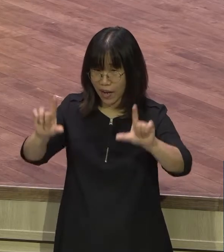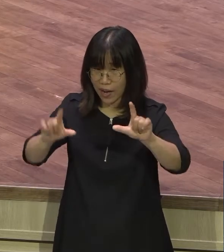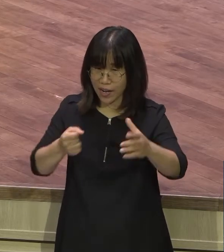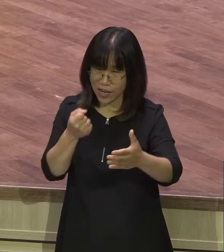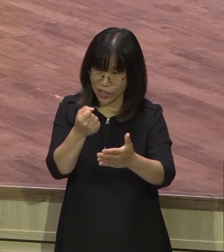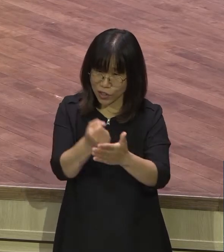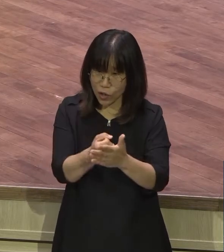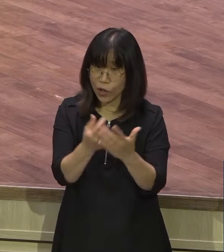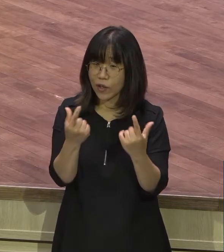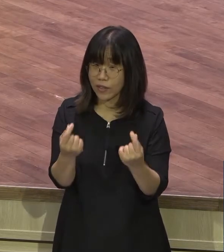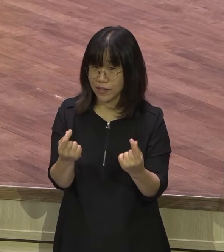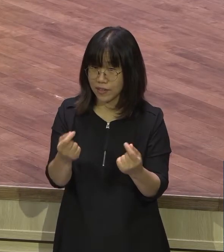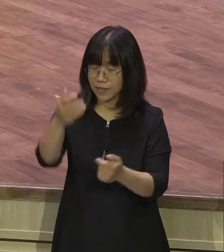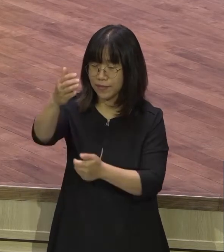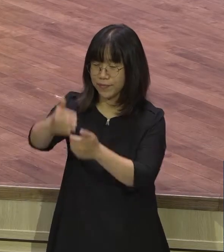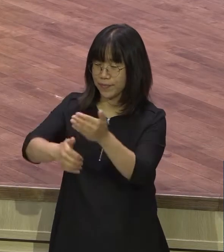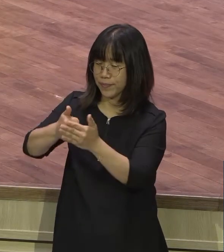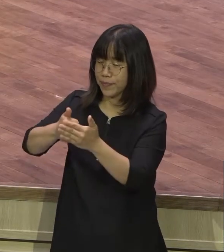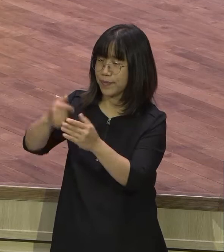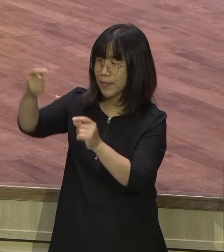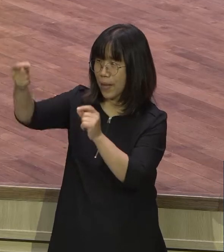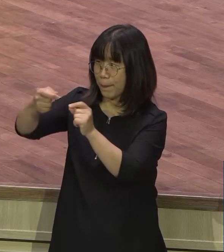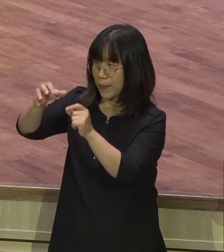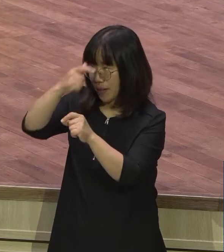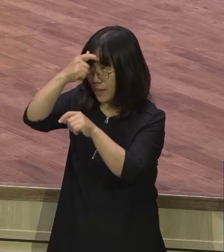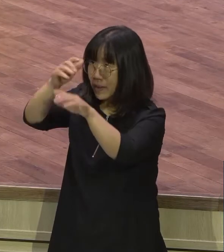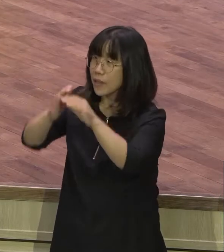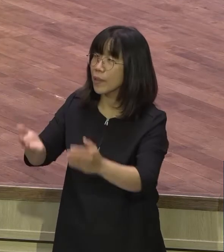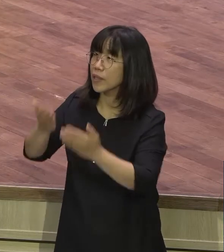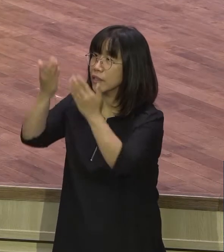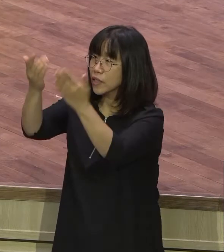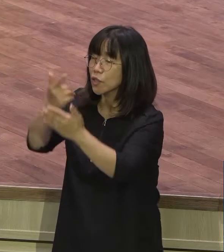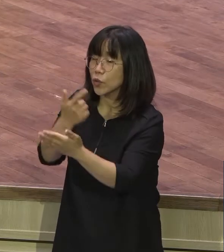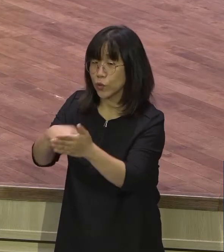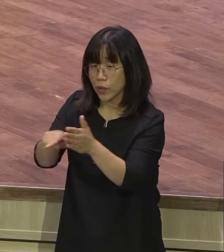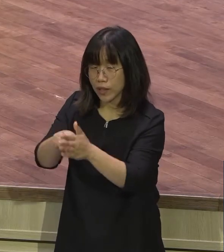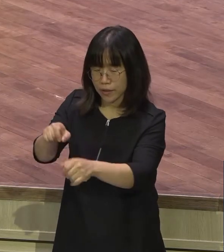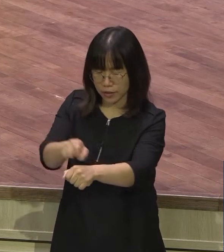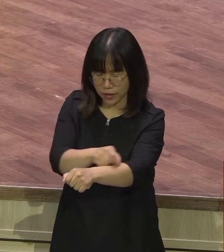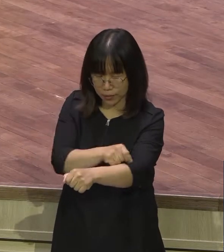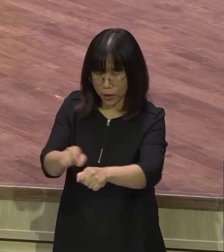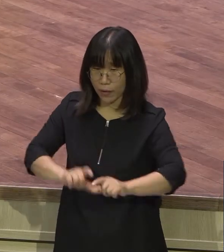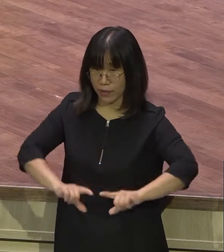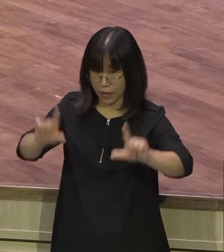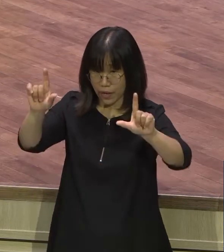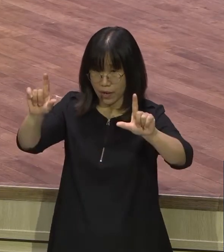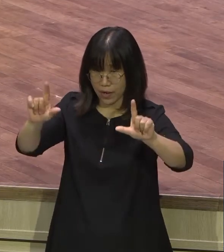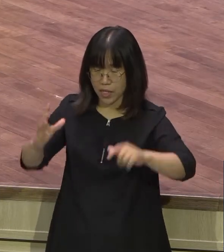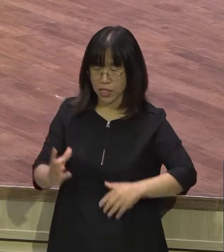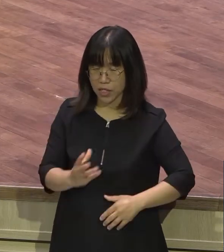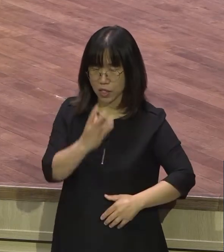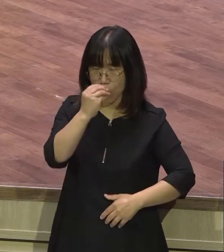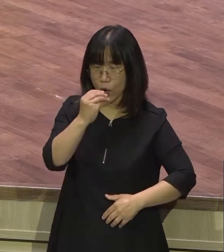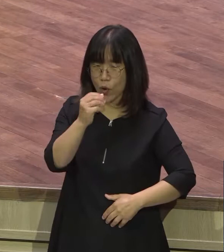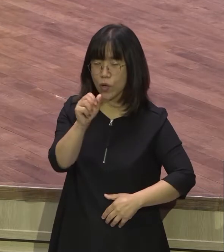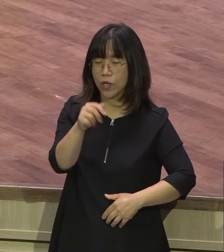하나님 앞에 예배하기 위해서 특별한 날. 그게 성애예요.